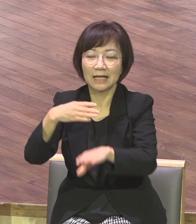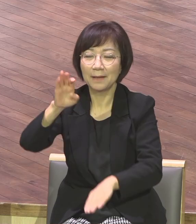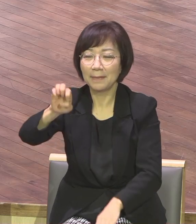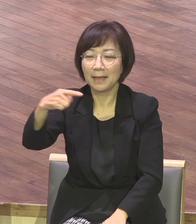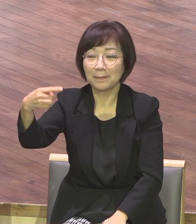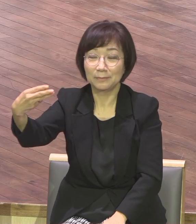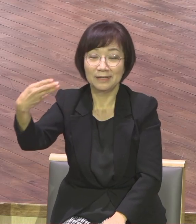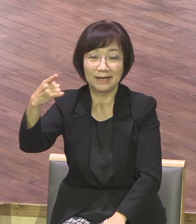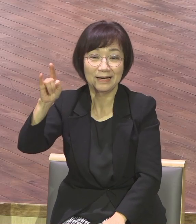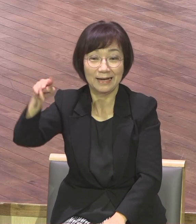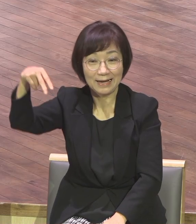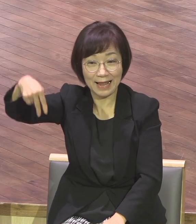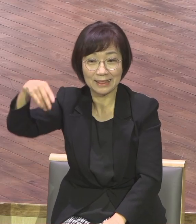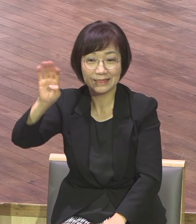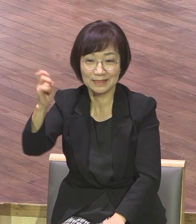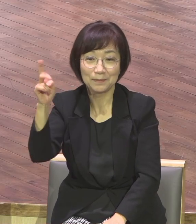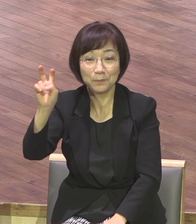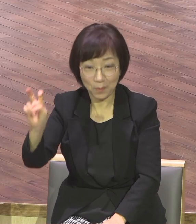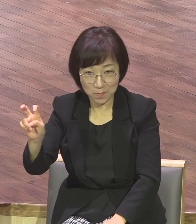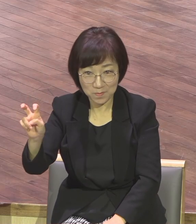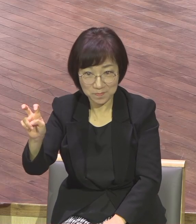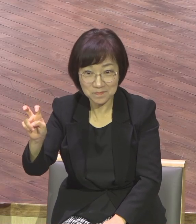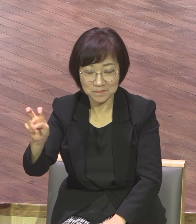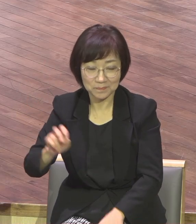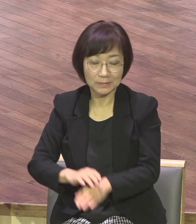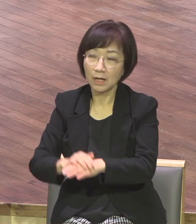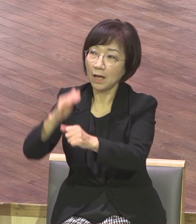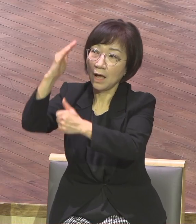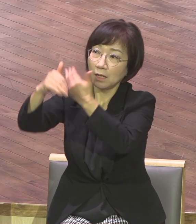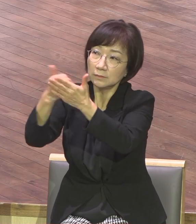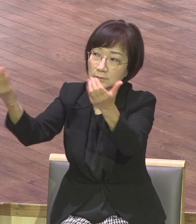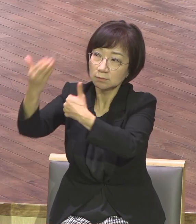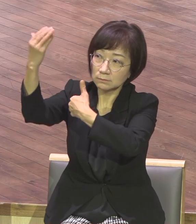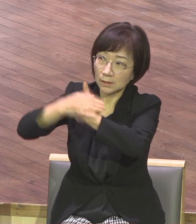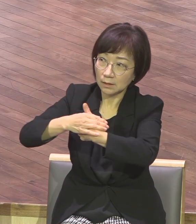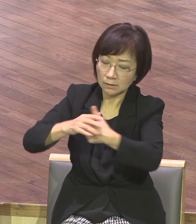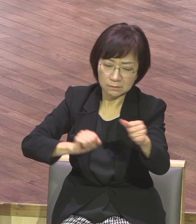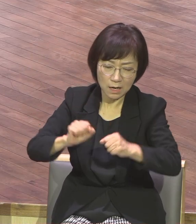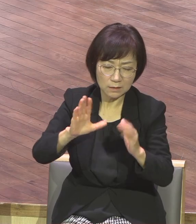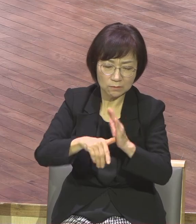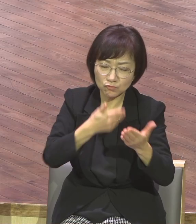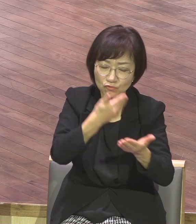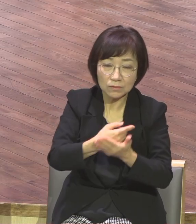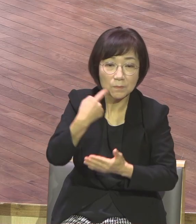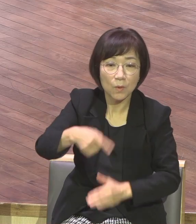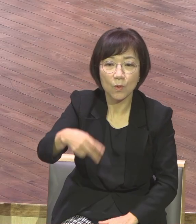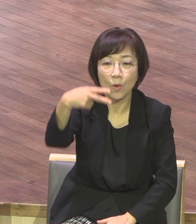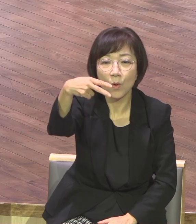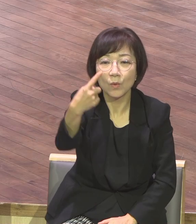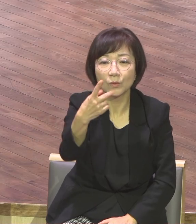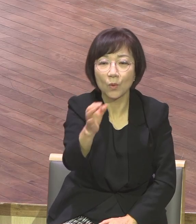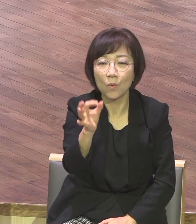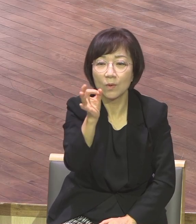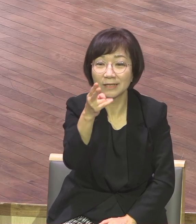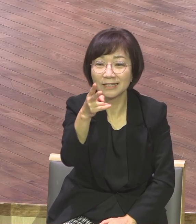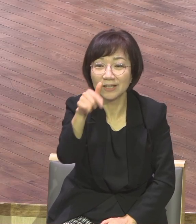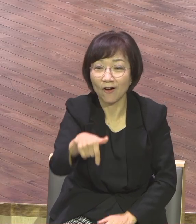뭐냐? 바로 동역입니다. 동역. 동역은 문자 그대로